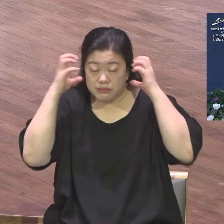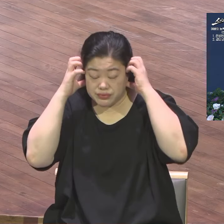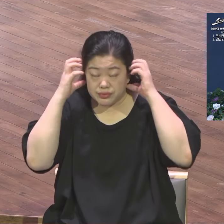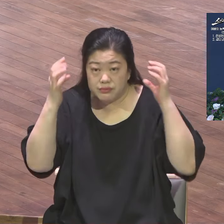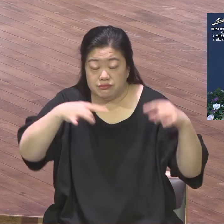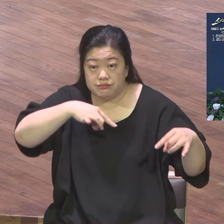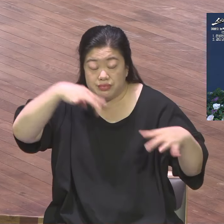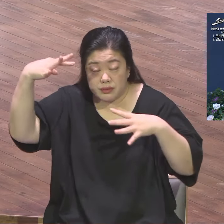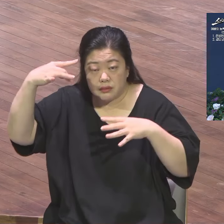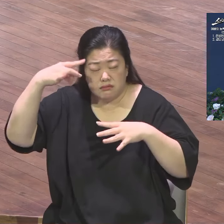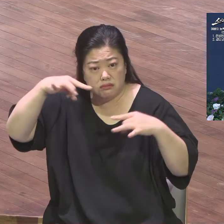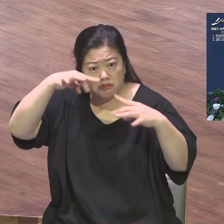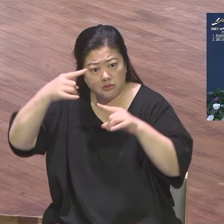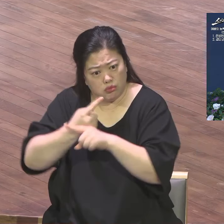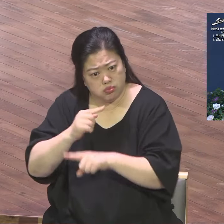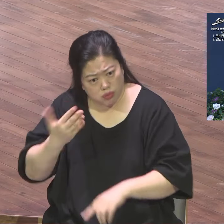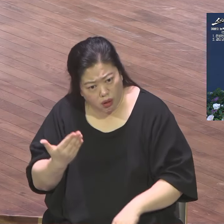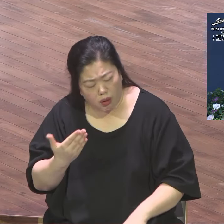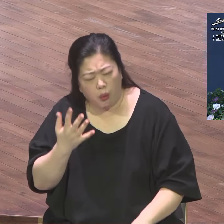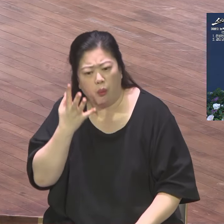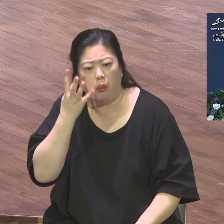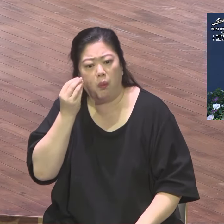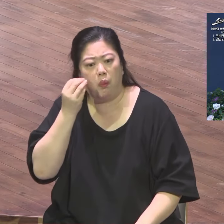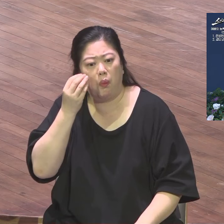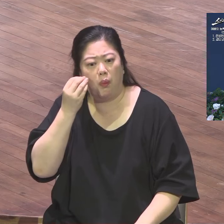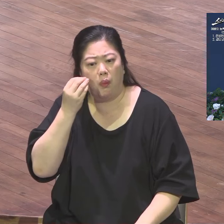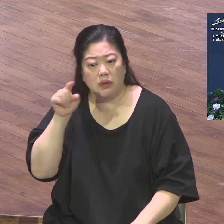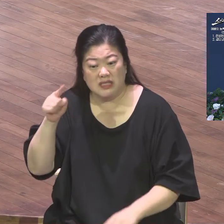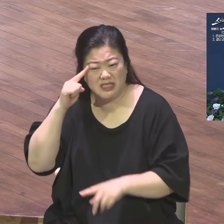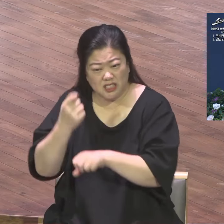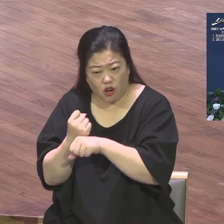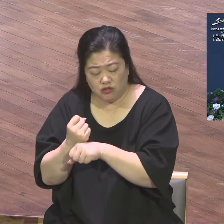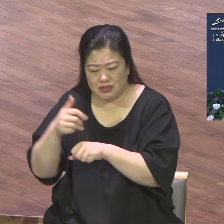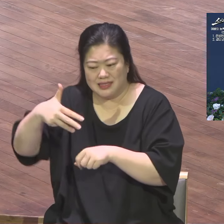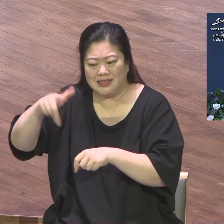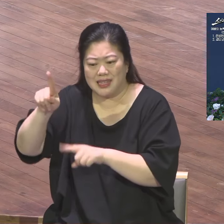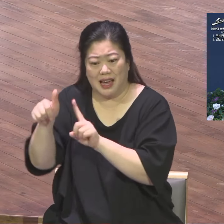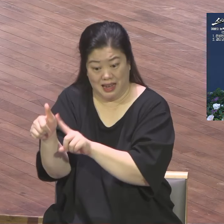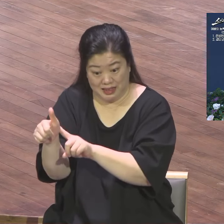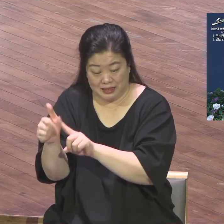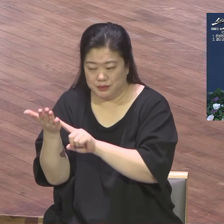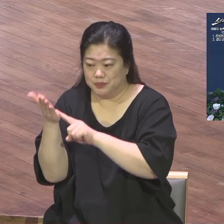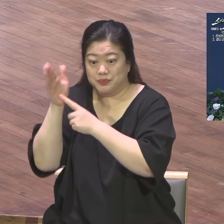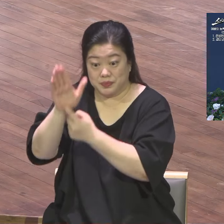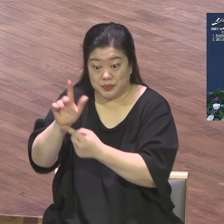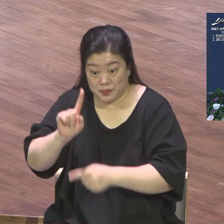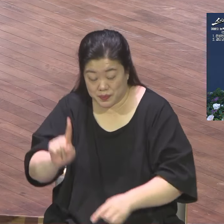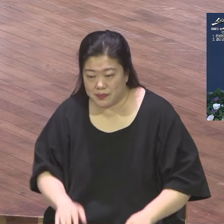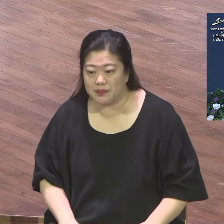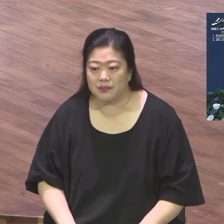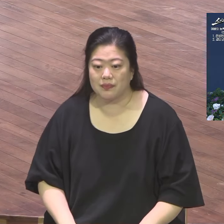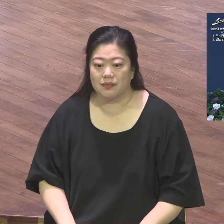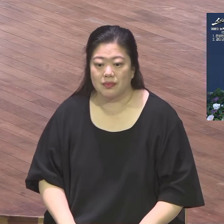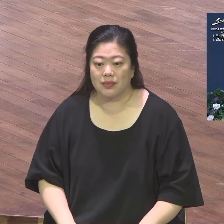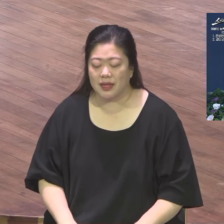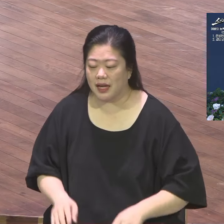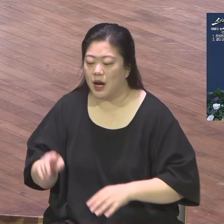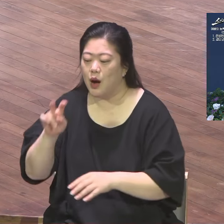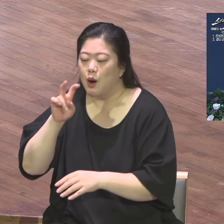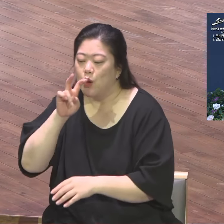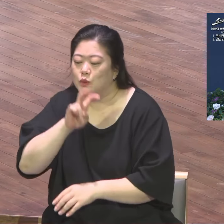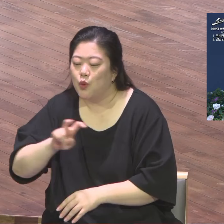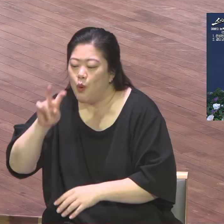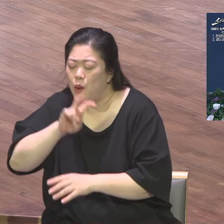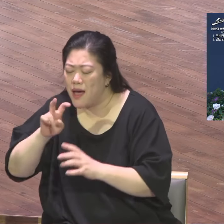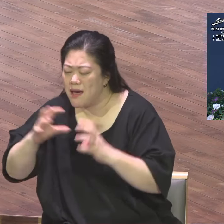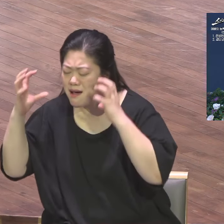차영아 교수가 있어요. 이 차영아 교수가 이런 말을 했어요. 교회에서 아멘 잘하는 성도가